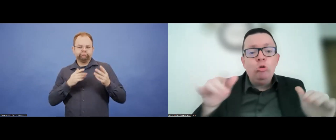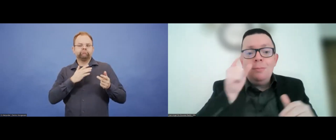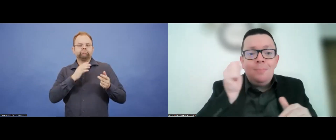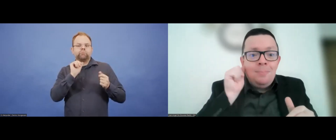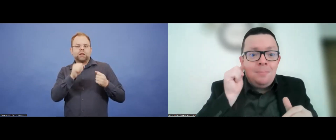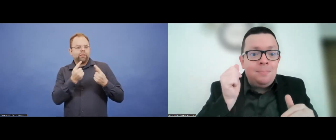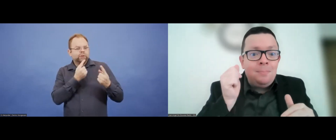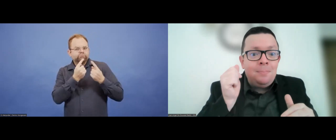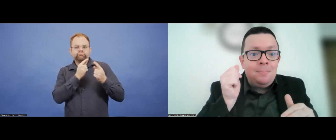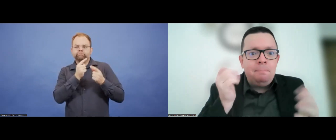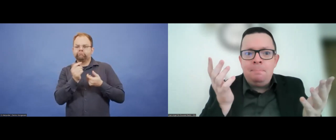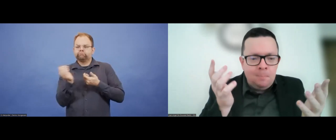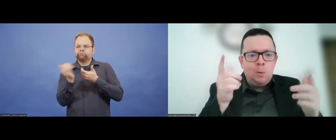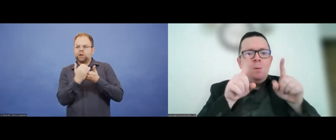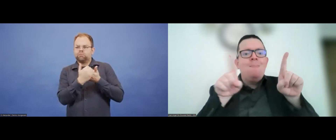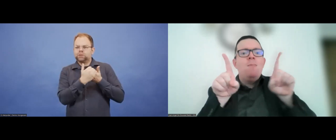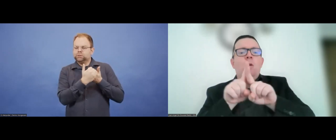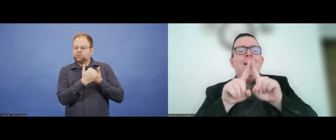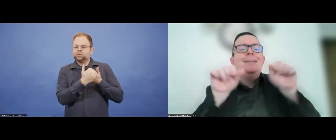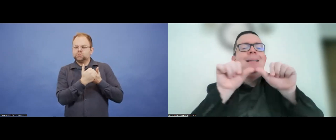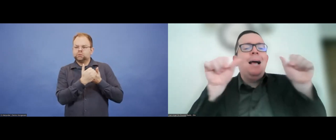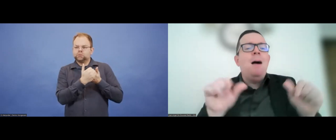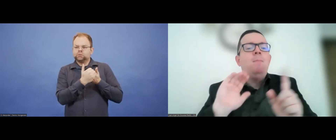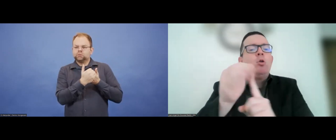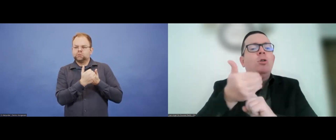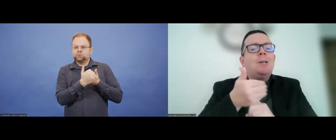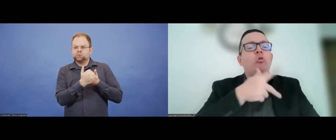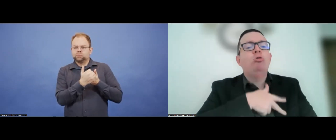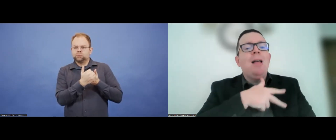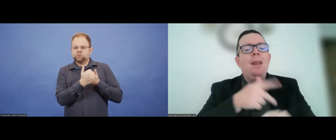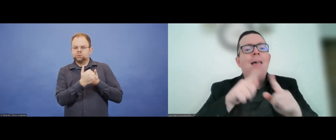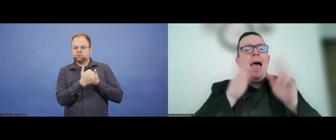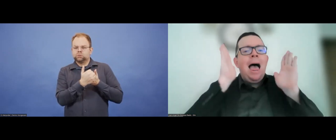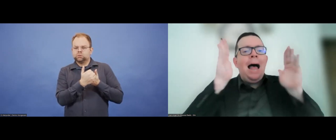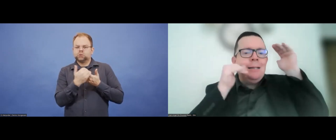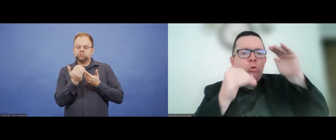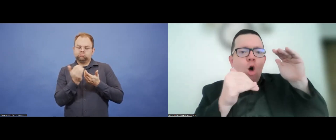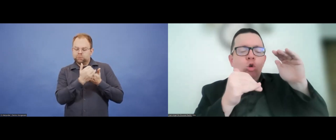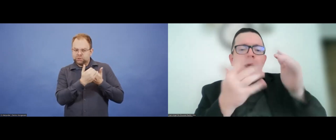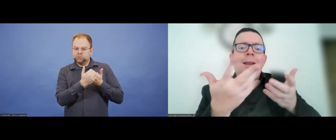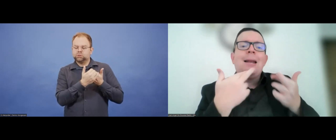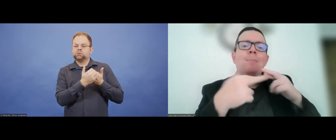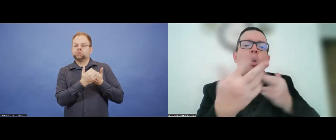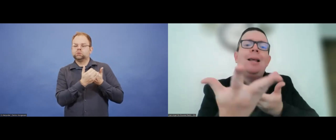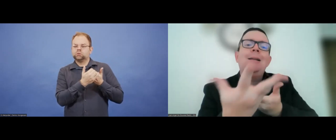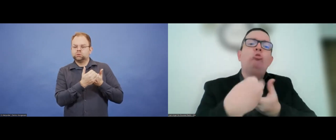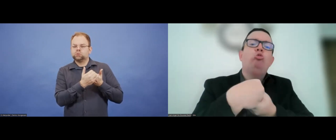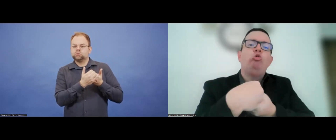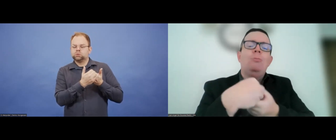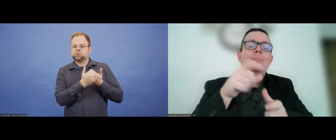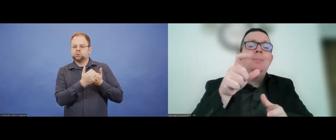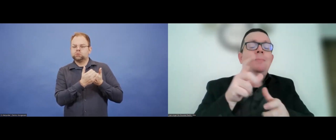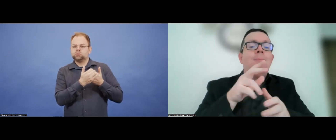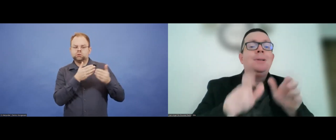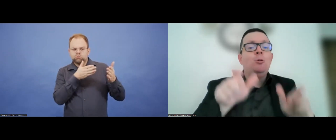migration and all the obstacles that people, the migrants, and also women